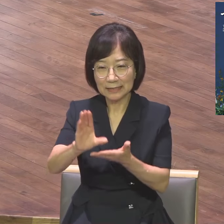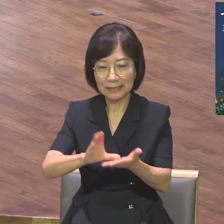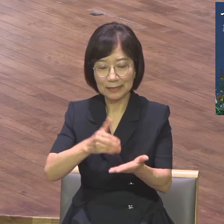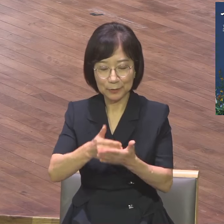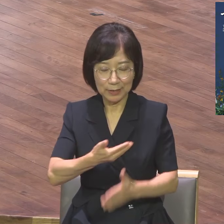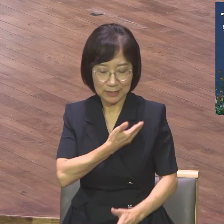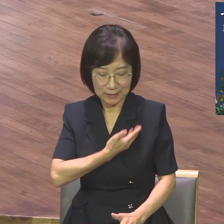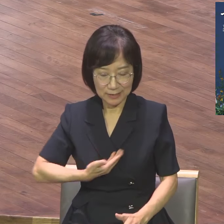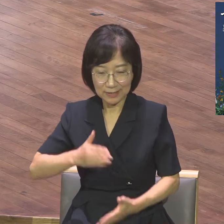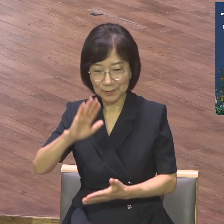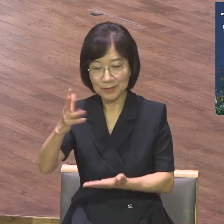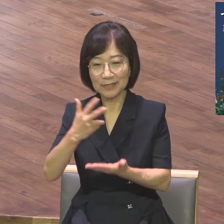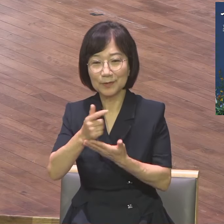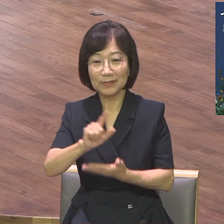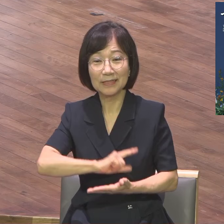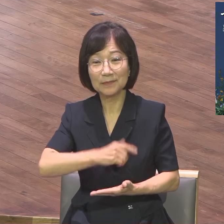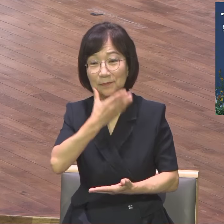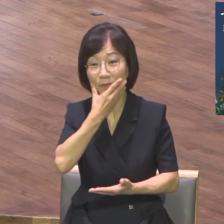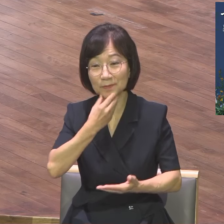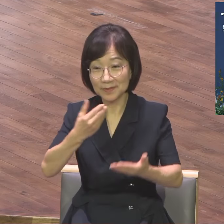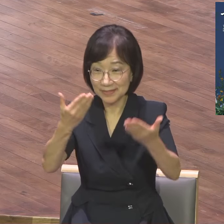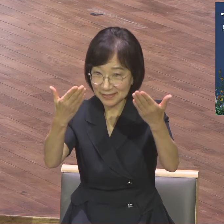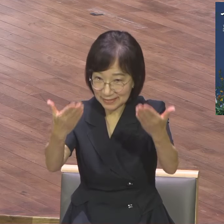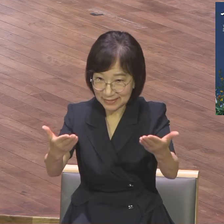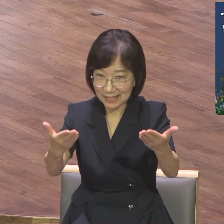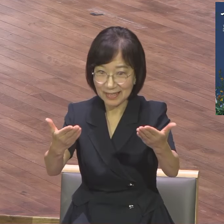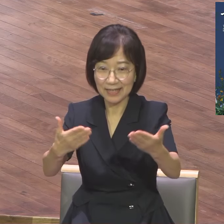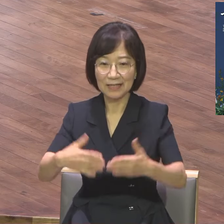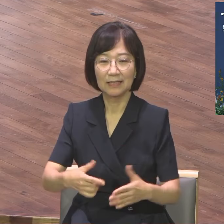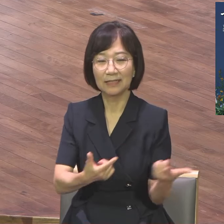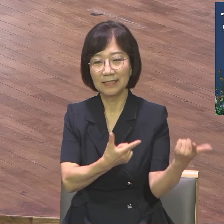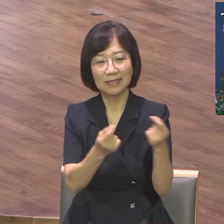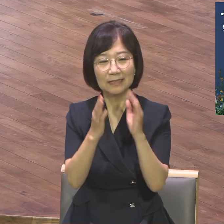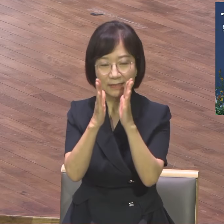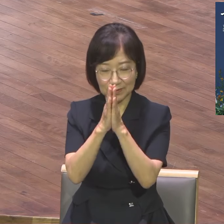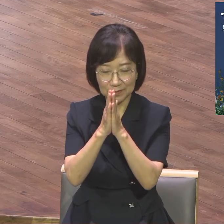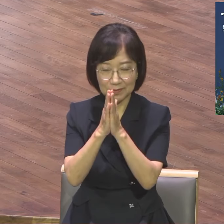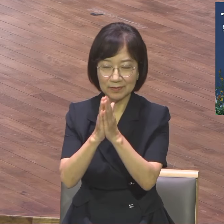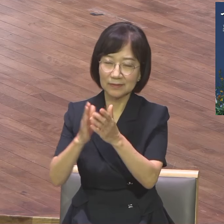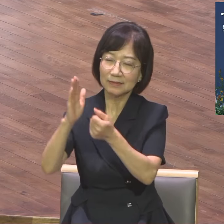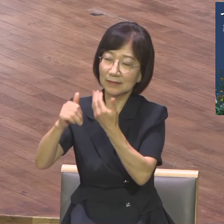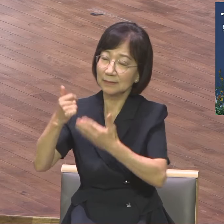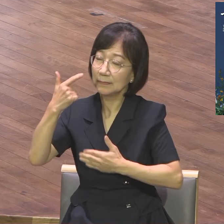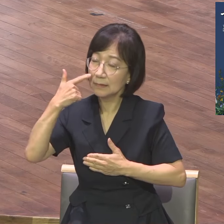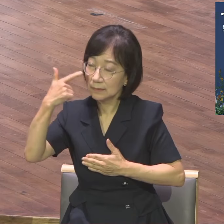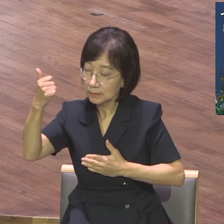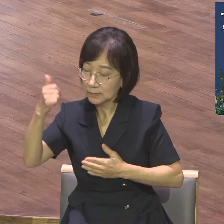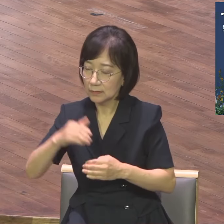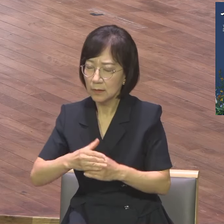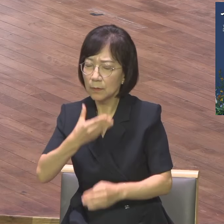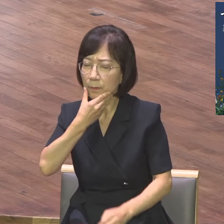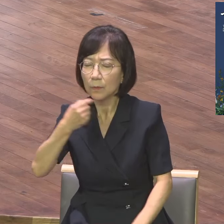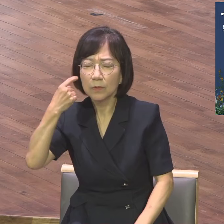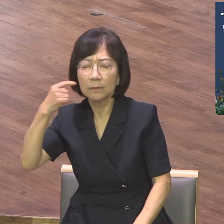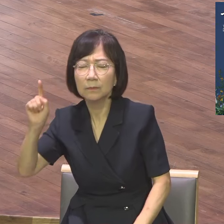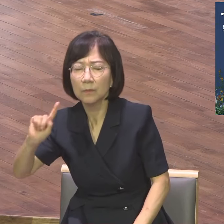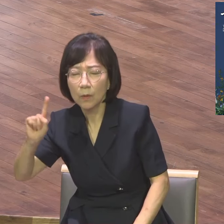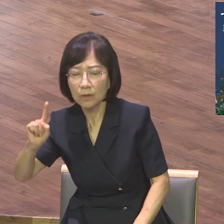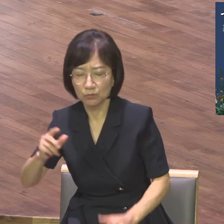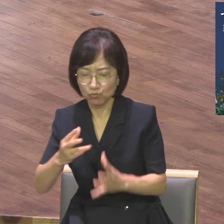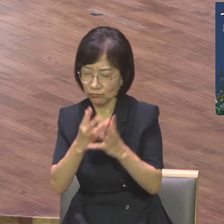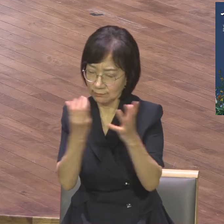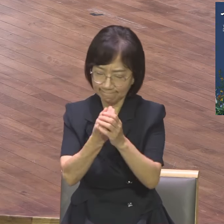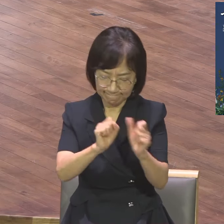주님으로 축복합니다. 기도합시다. 아버지 하나님, 복음은 완전히 회복시키는 능력이 있음을